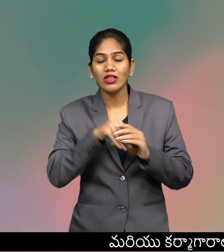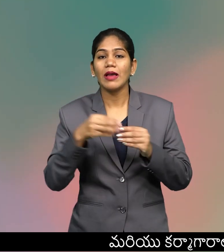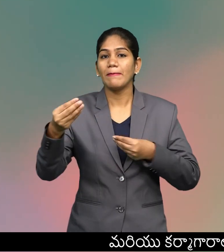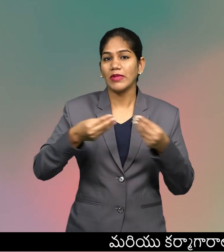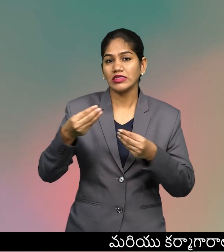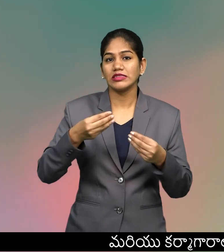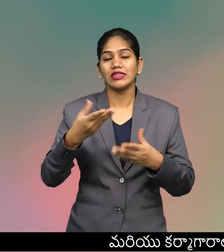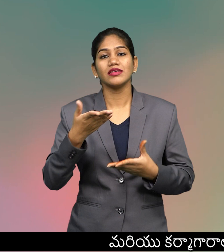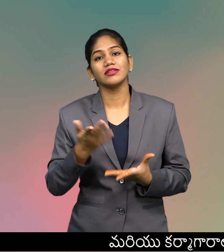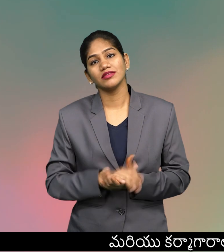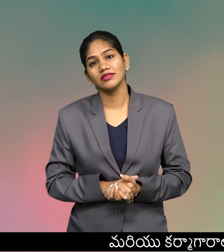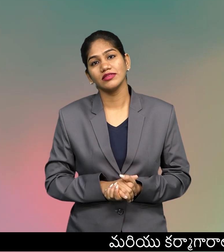ఉంటుంది.